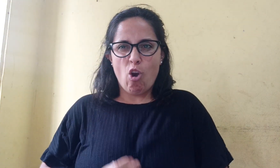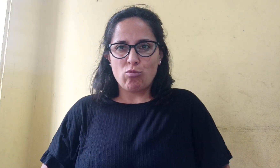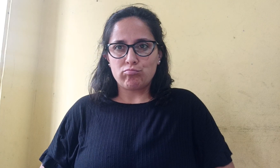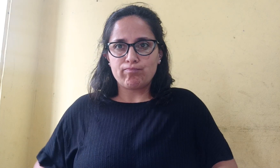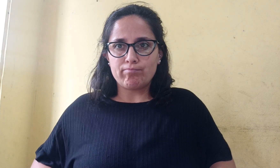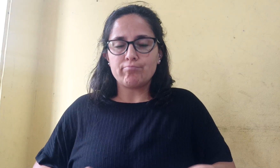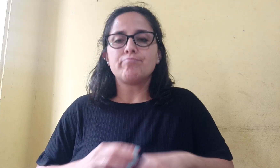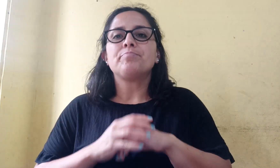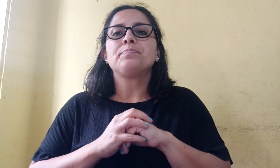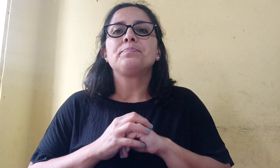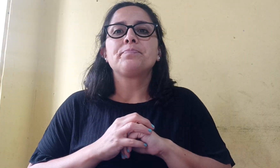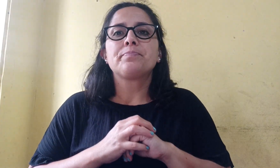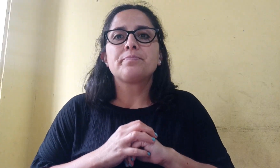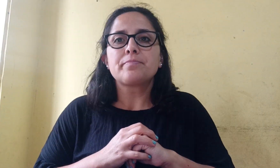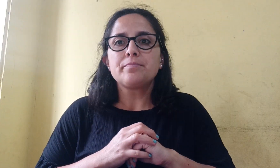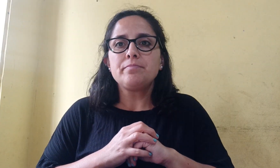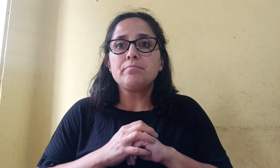Bueno, entonces vamos a ver sus componentes.